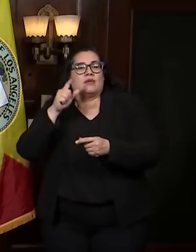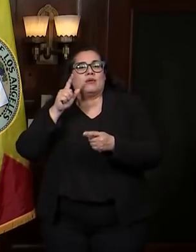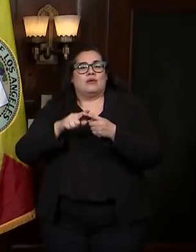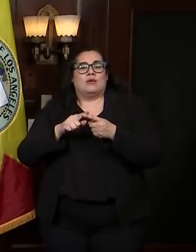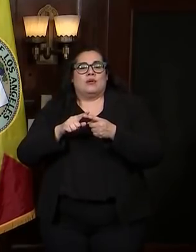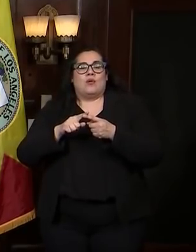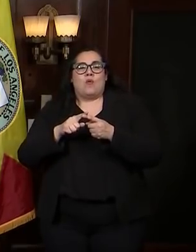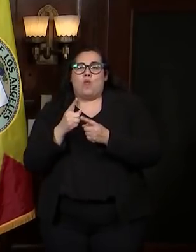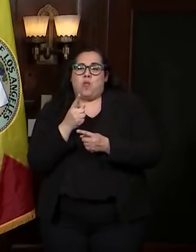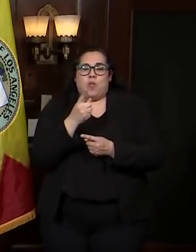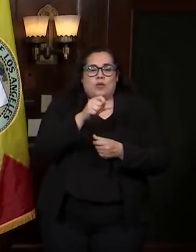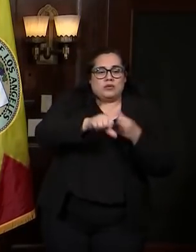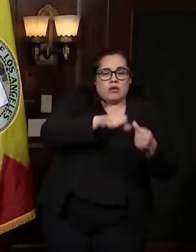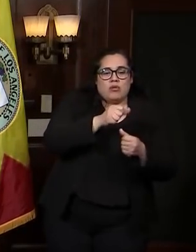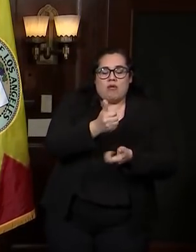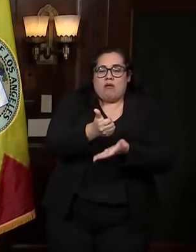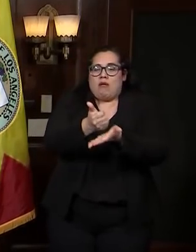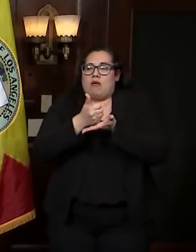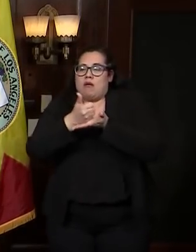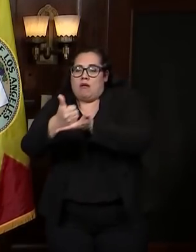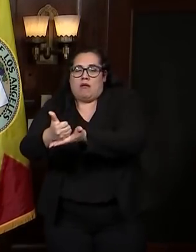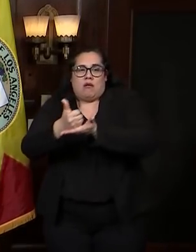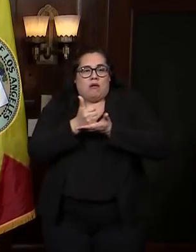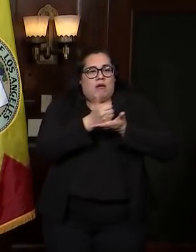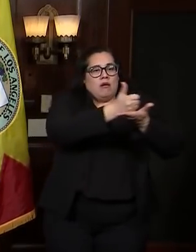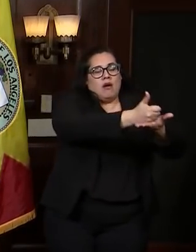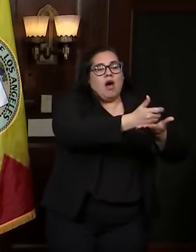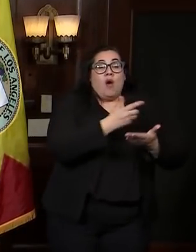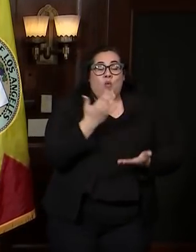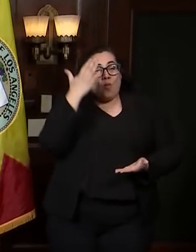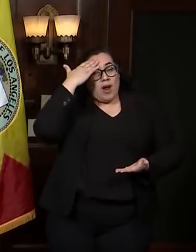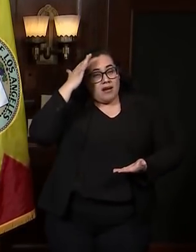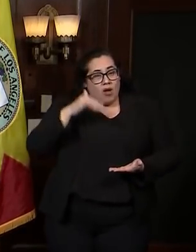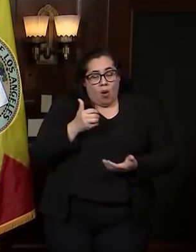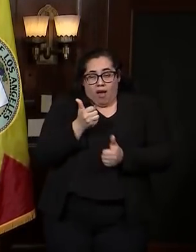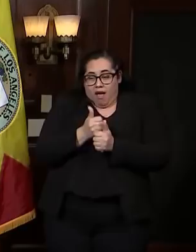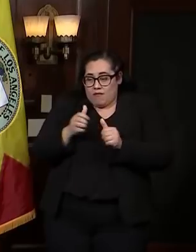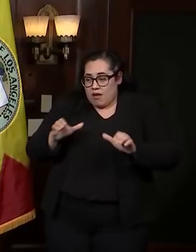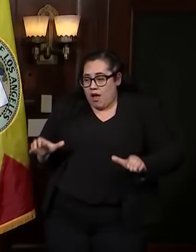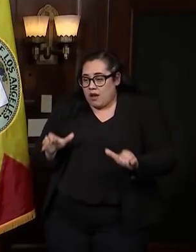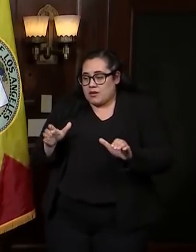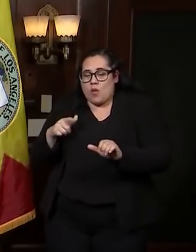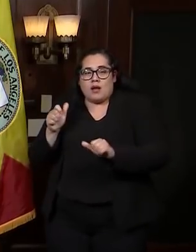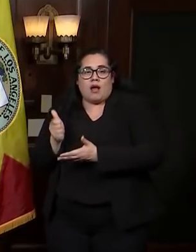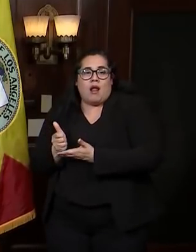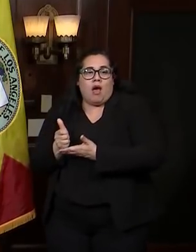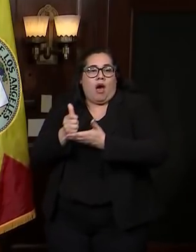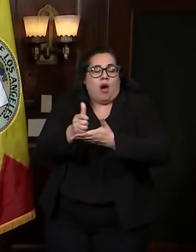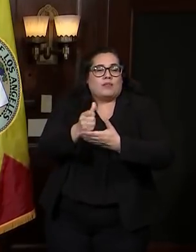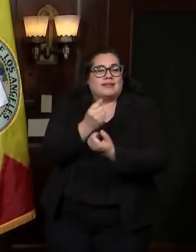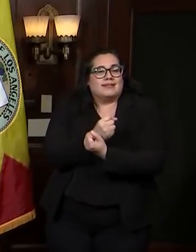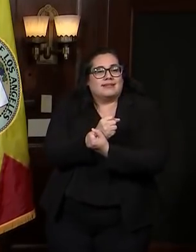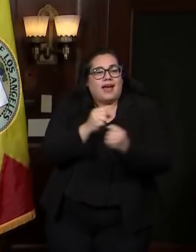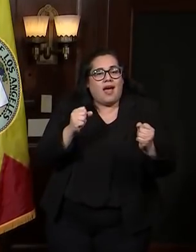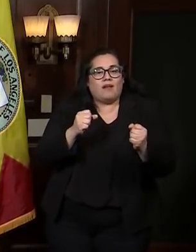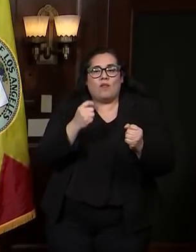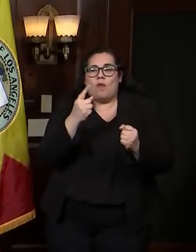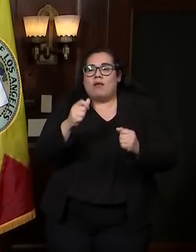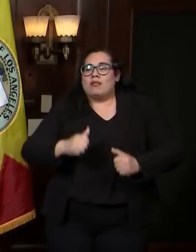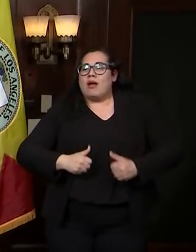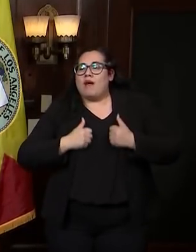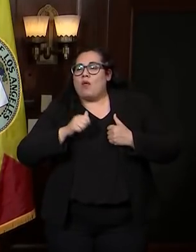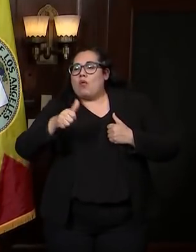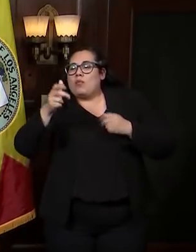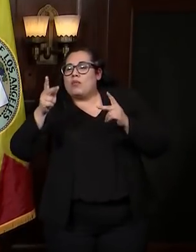uno al otro. Sabemos que con cada acción podemos ayudar a salvarle la vida